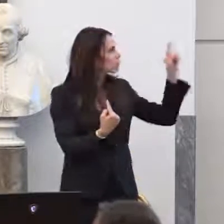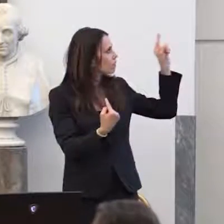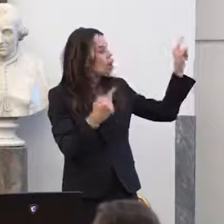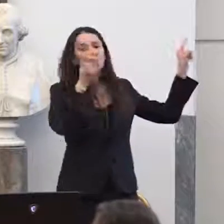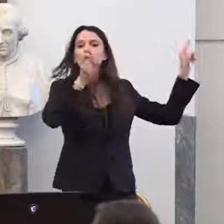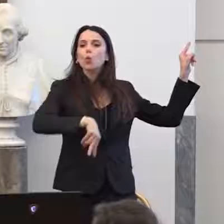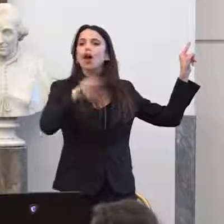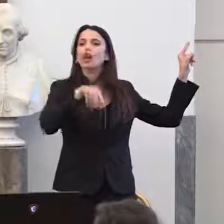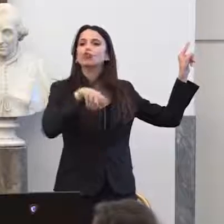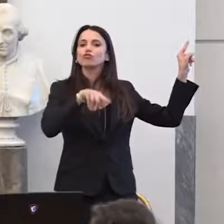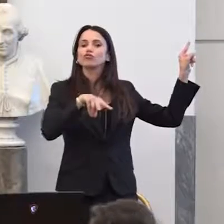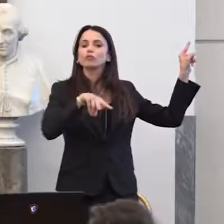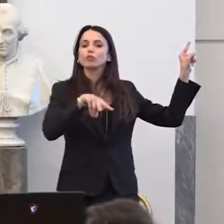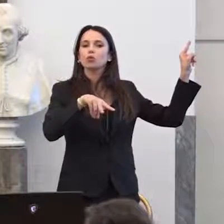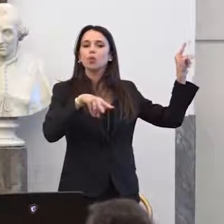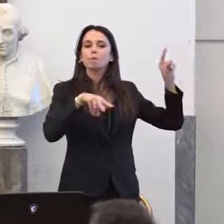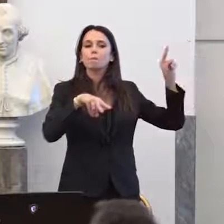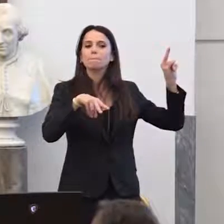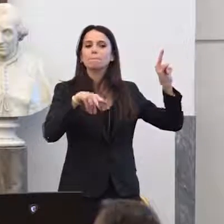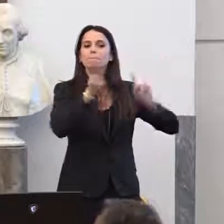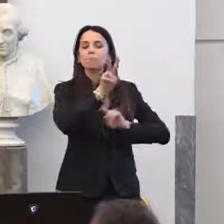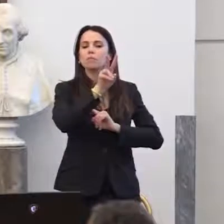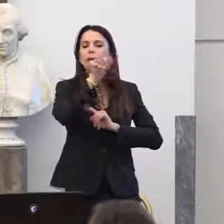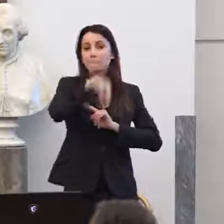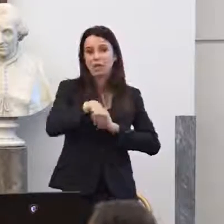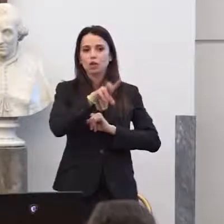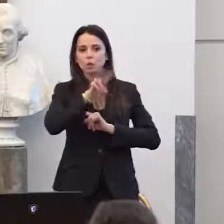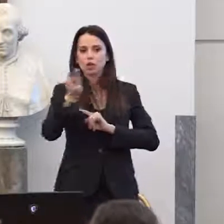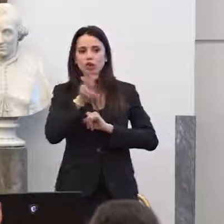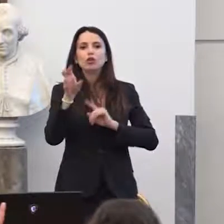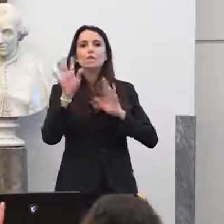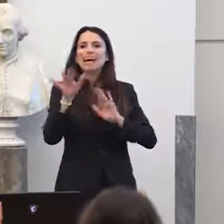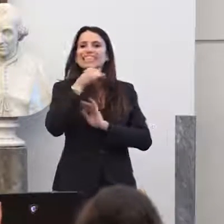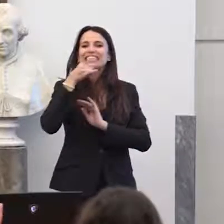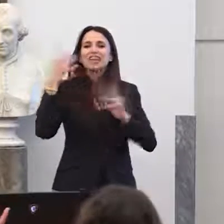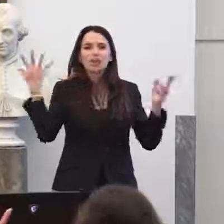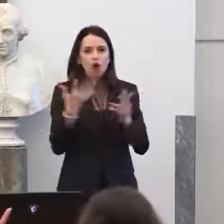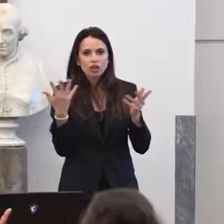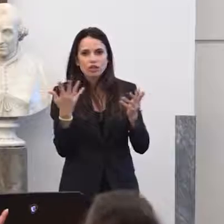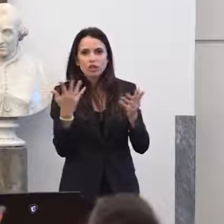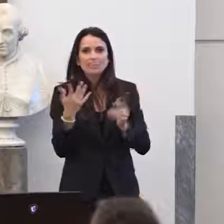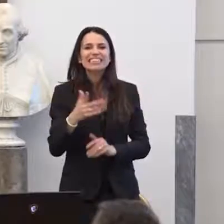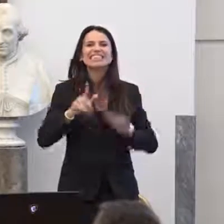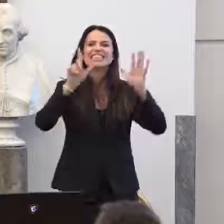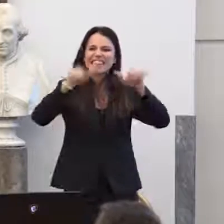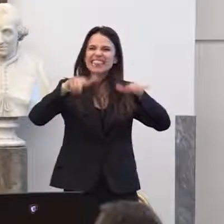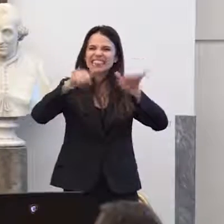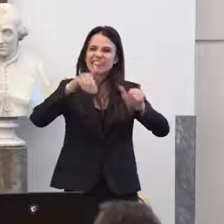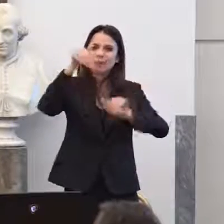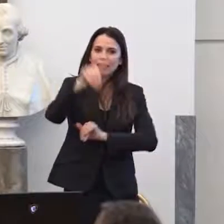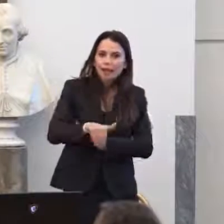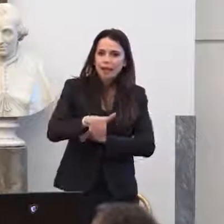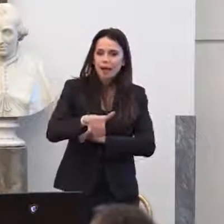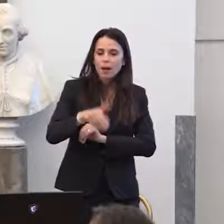di neuroriabilitazione, la norma ne prevede 1200, di fatto il fabbisogno è di oltre 7000 posti letto a